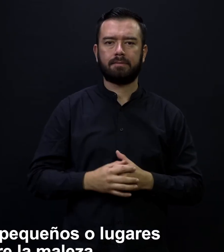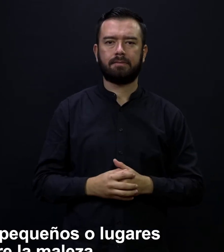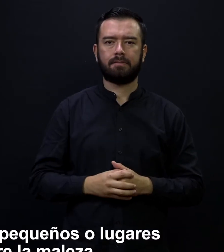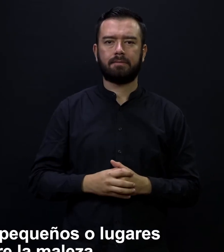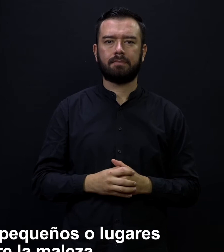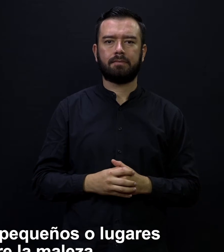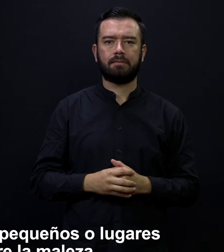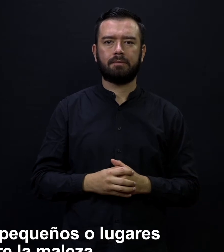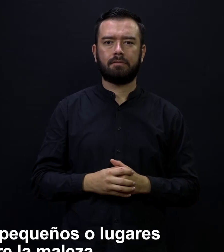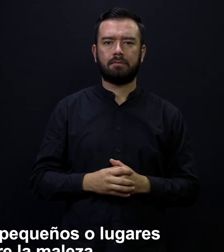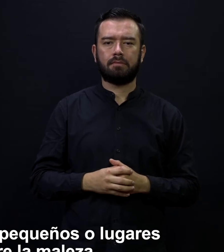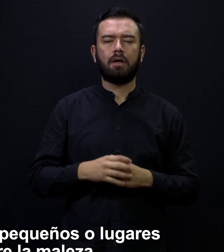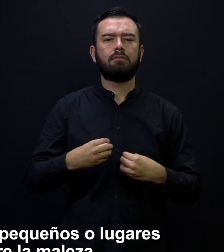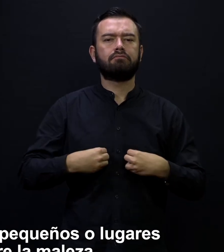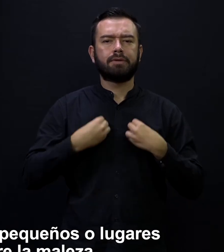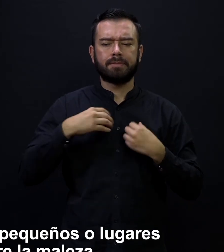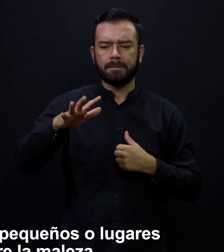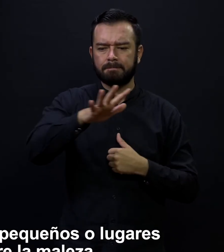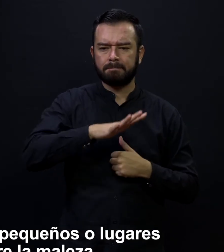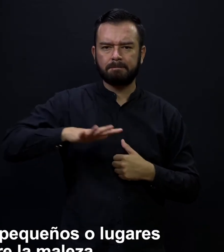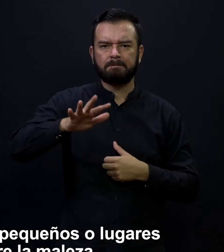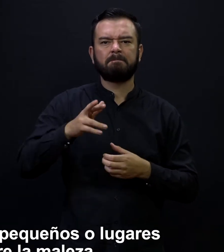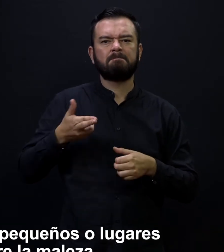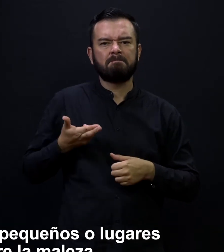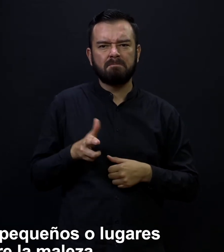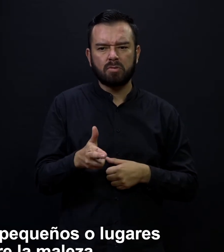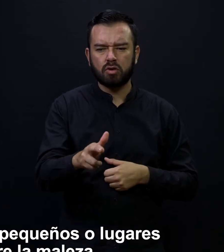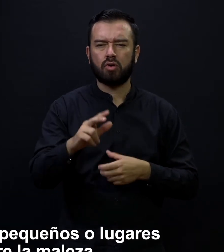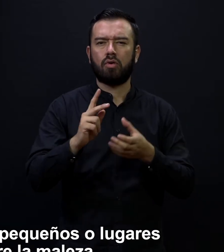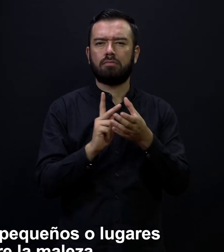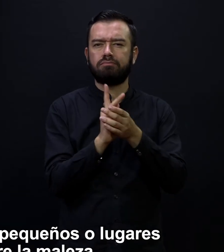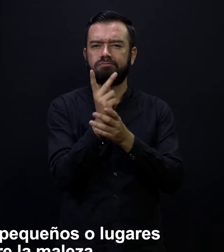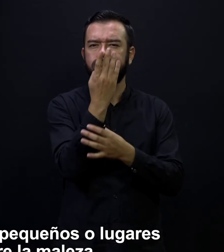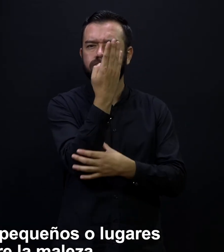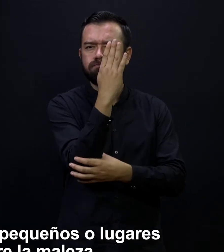Vive en pantanos, ríos pequeños o lugares